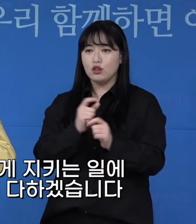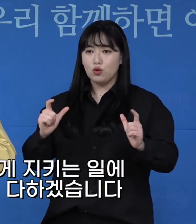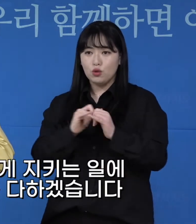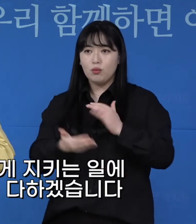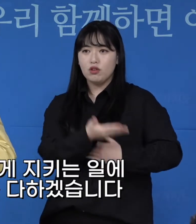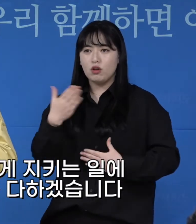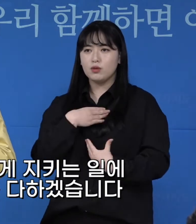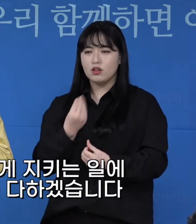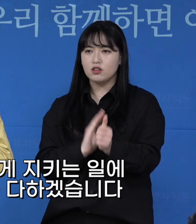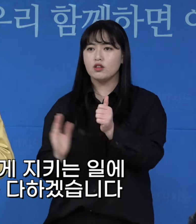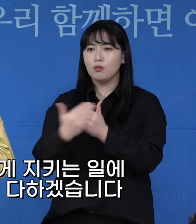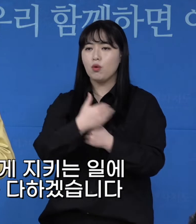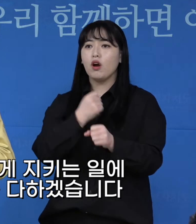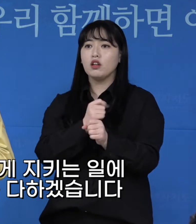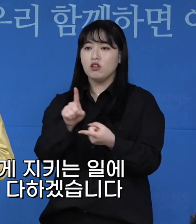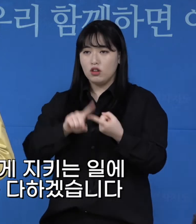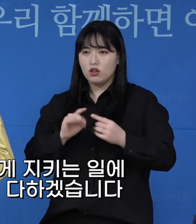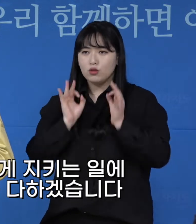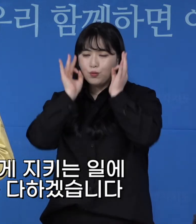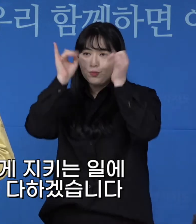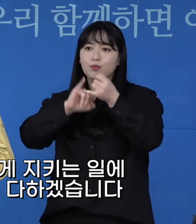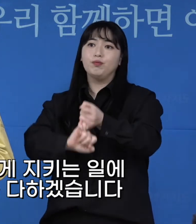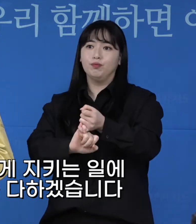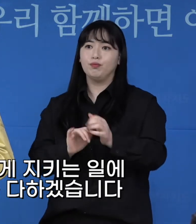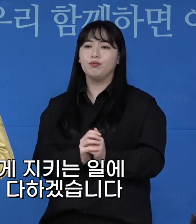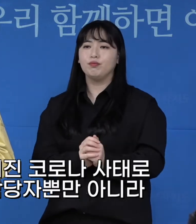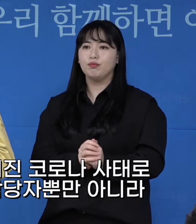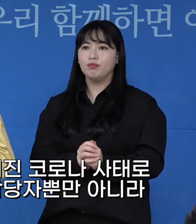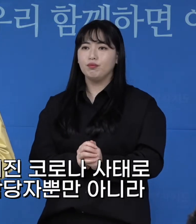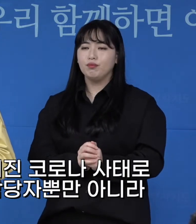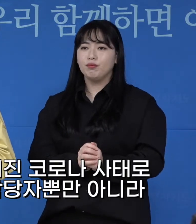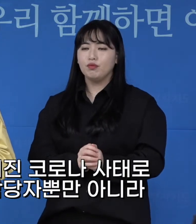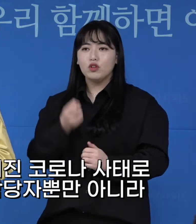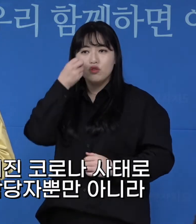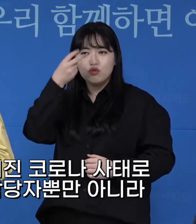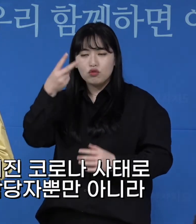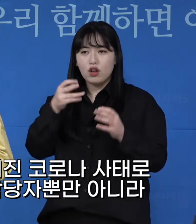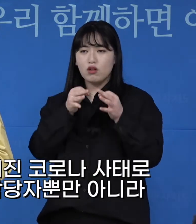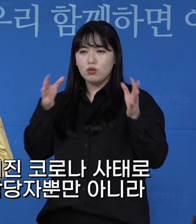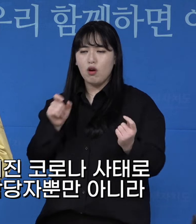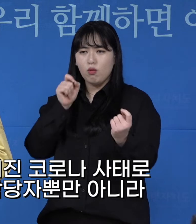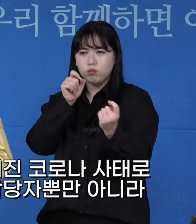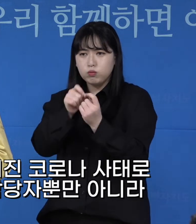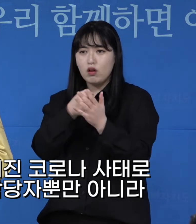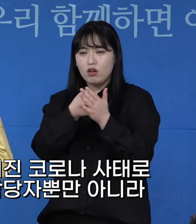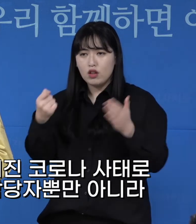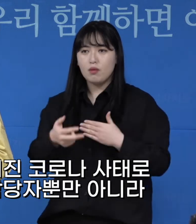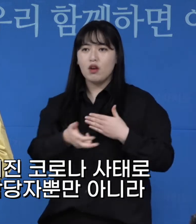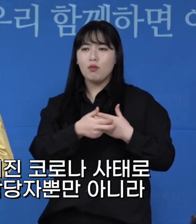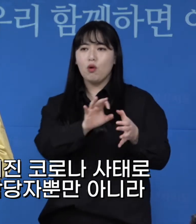안전하게 지키는 일에 최선의 노력을 다하겠습니다. 2달 가까이 이어진 코로나 사태로